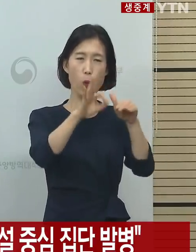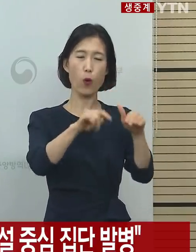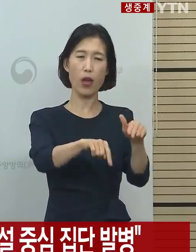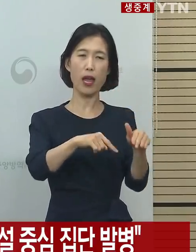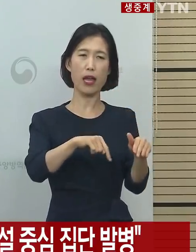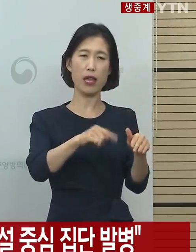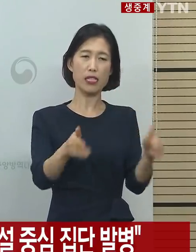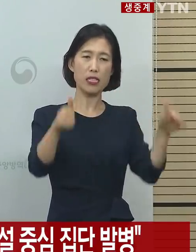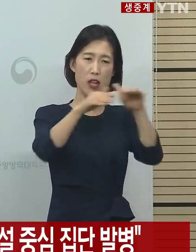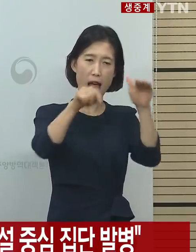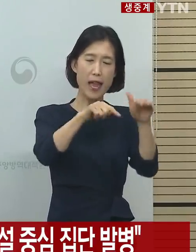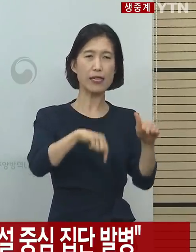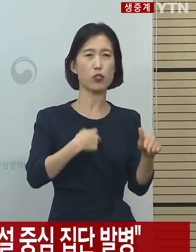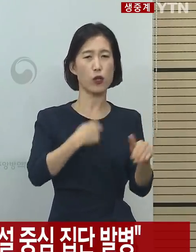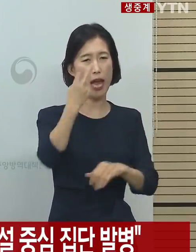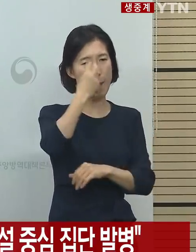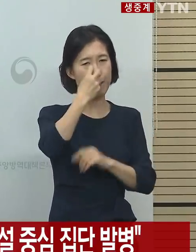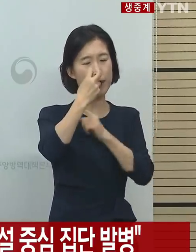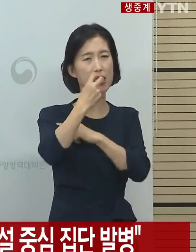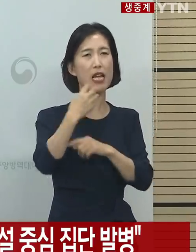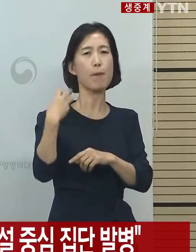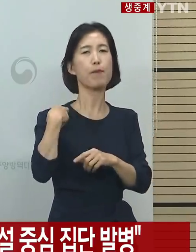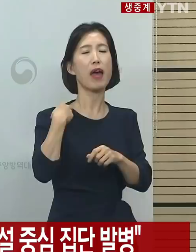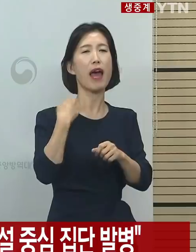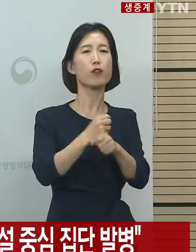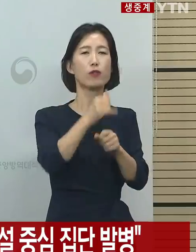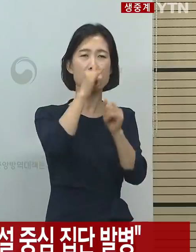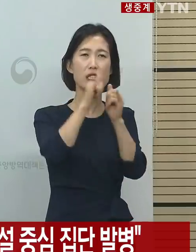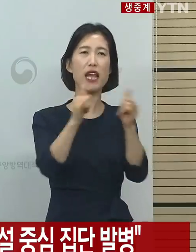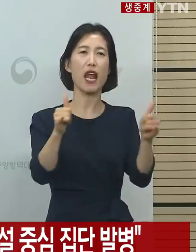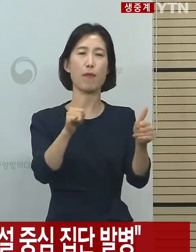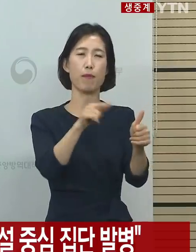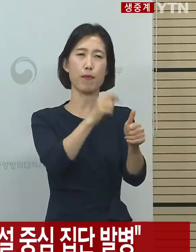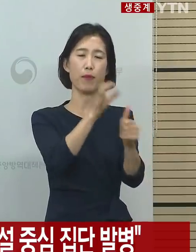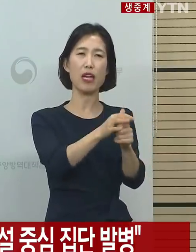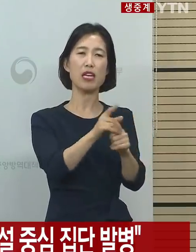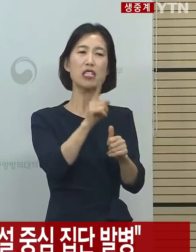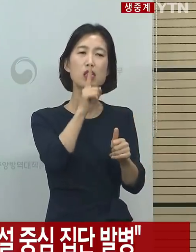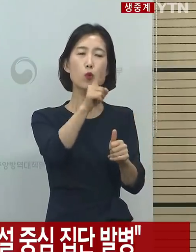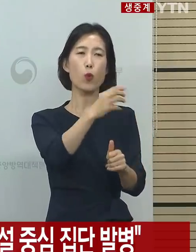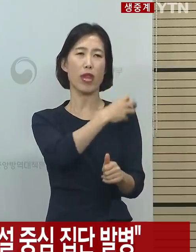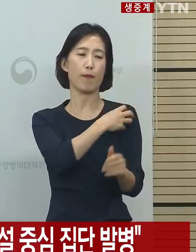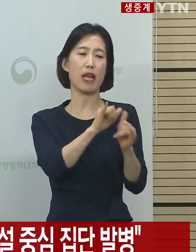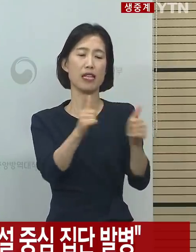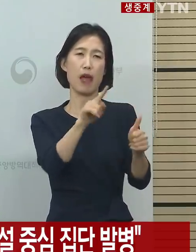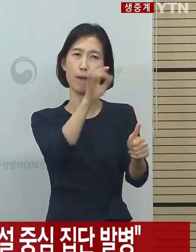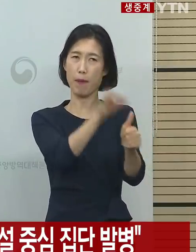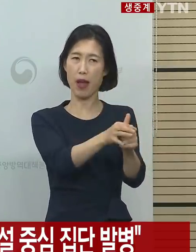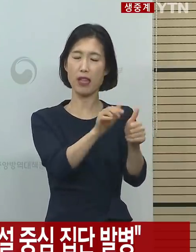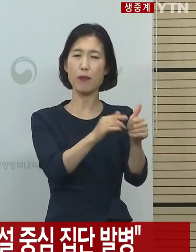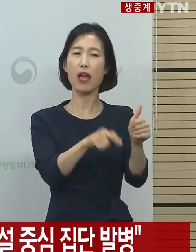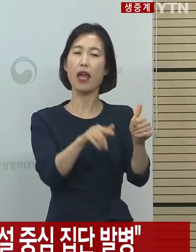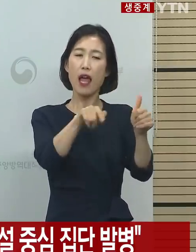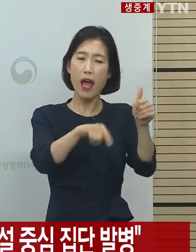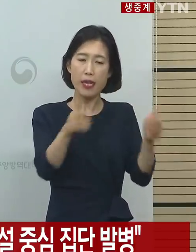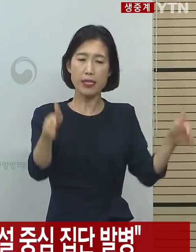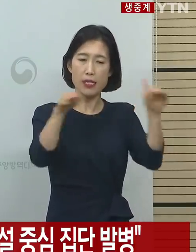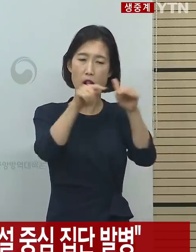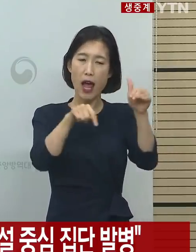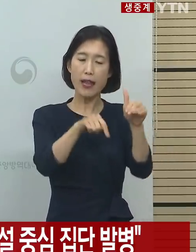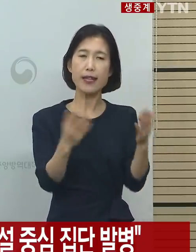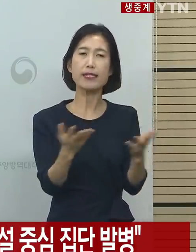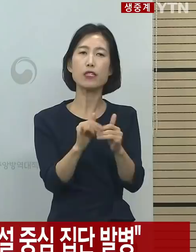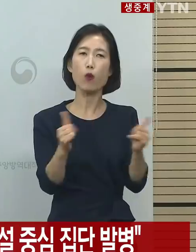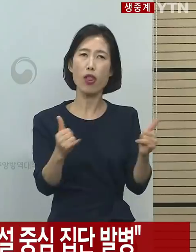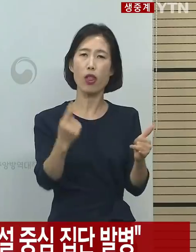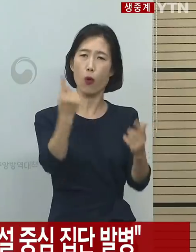자체 감시를 담당할 수 있는 증상 신고 담당자를 지정해서 종사자와 이용자를